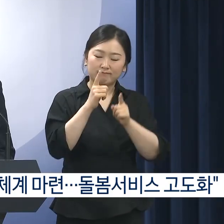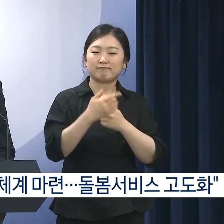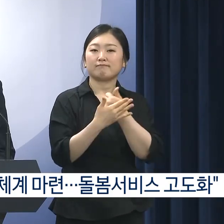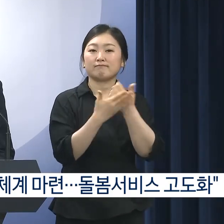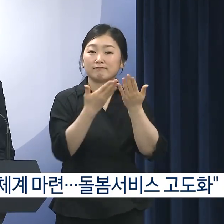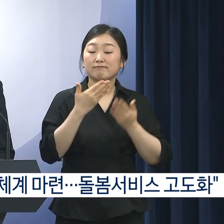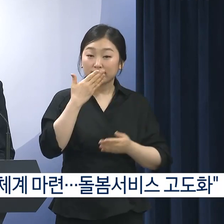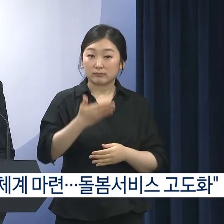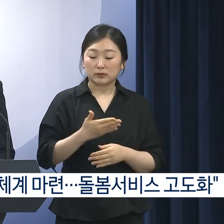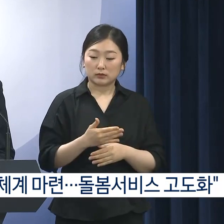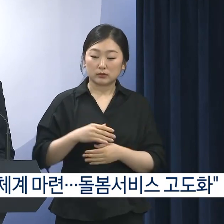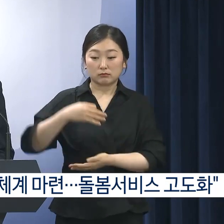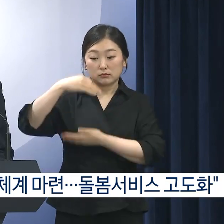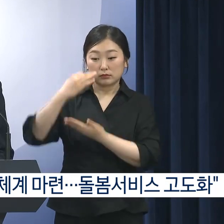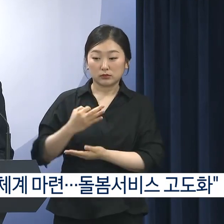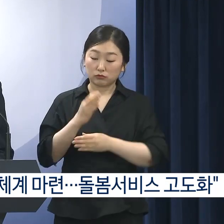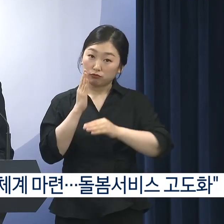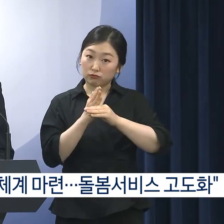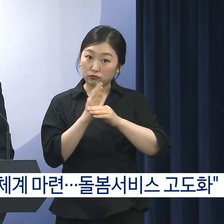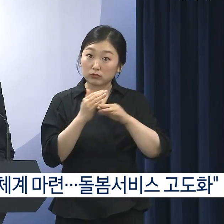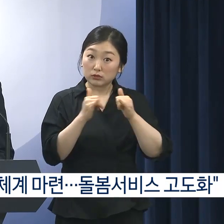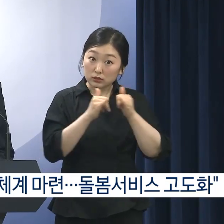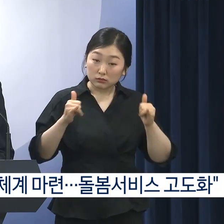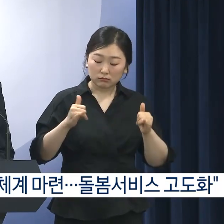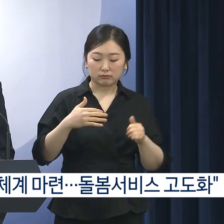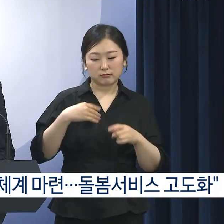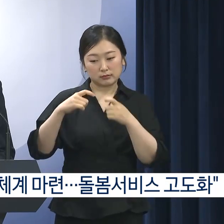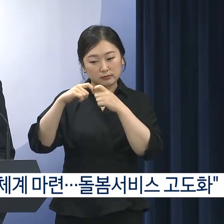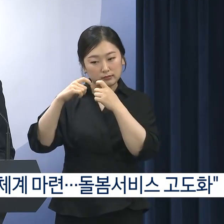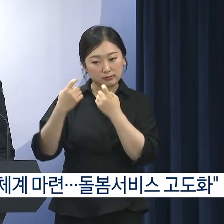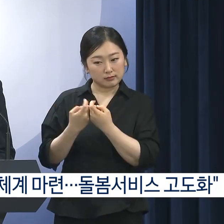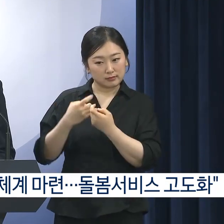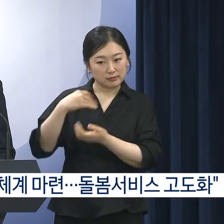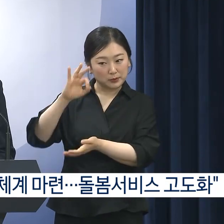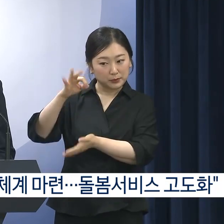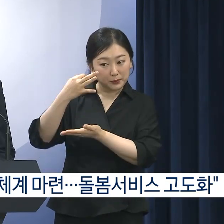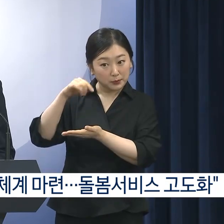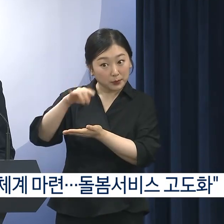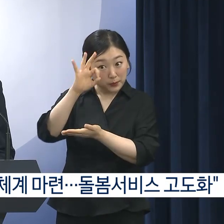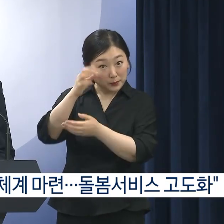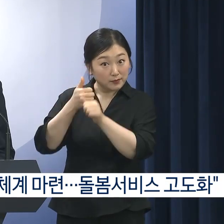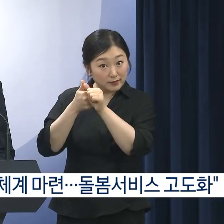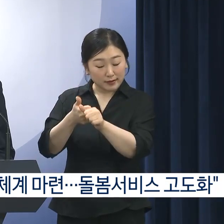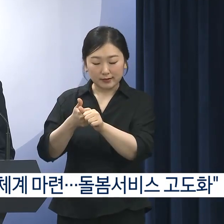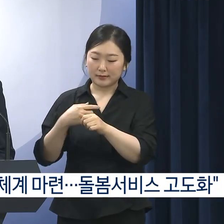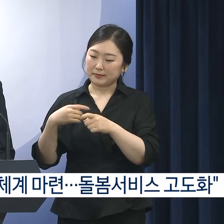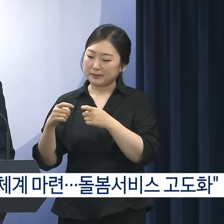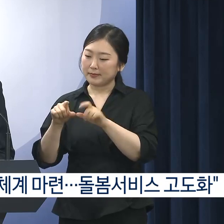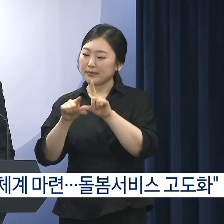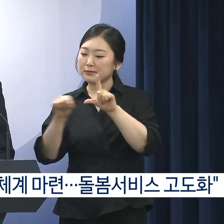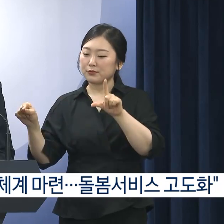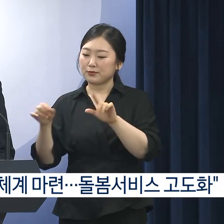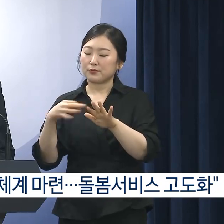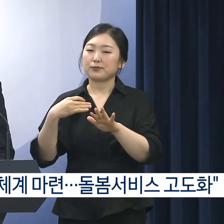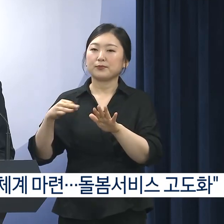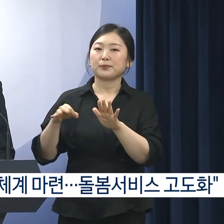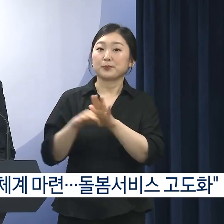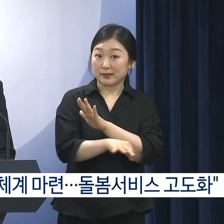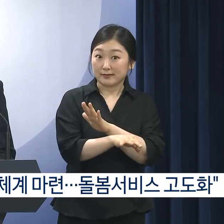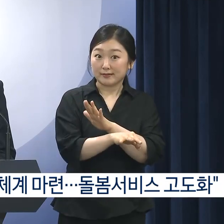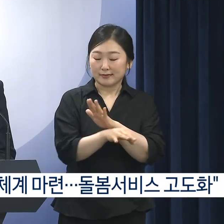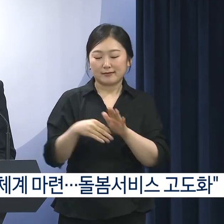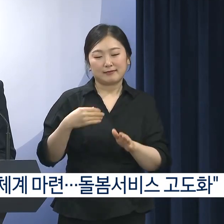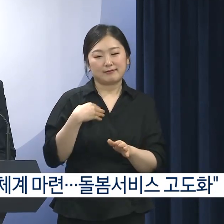경우에는 소득 수준에 따라 비용의 일부를 본인이 부담하고 서비스를 이용할 수도 있습니다.